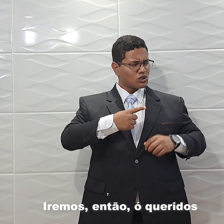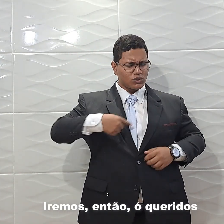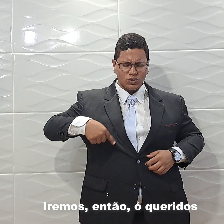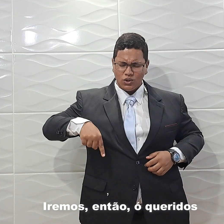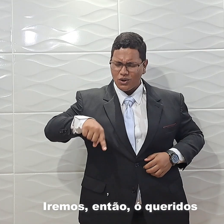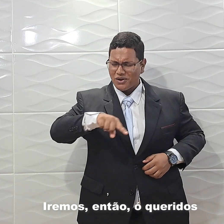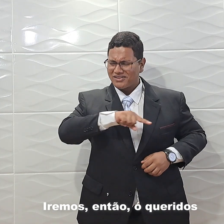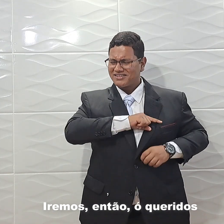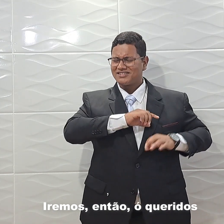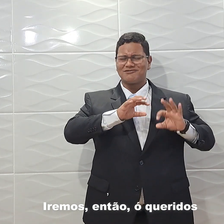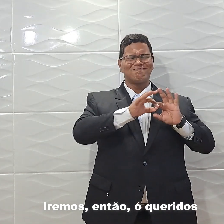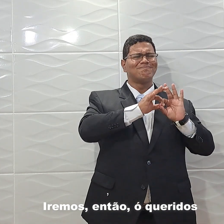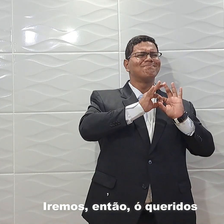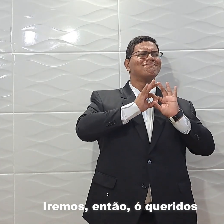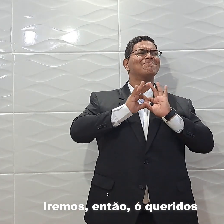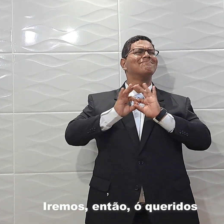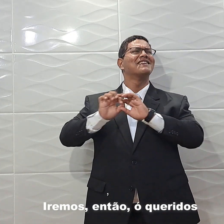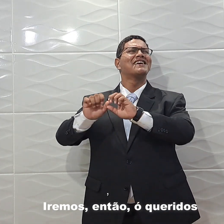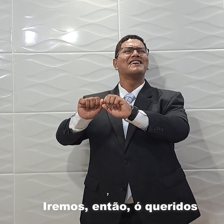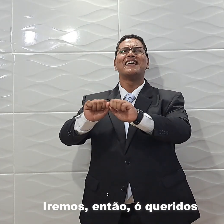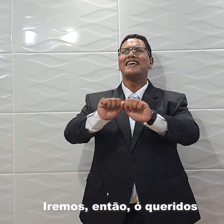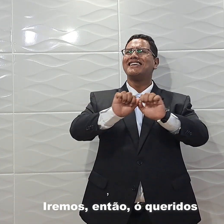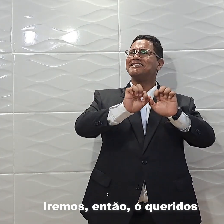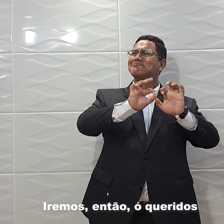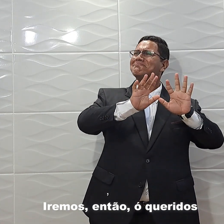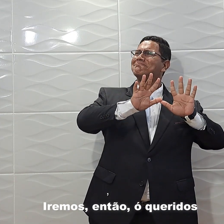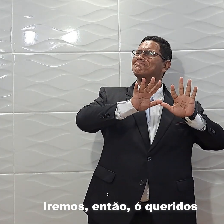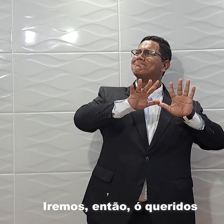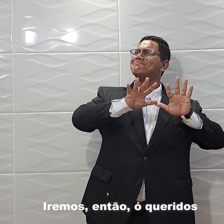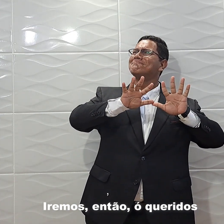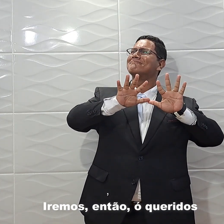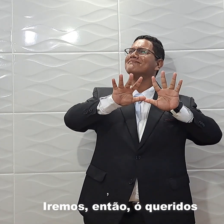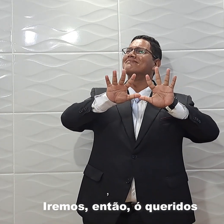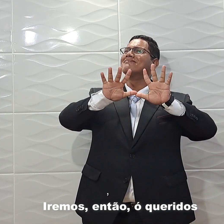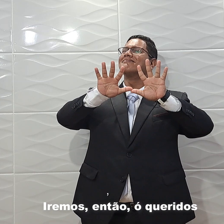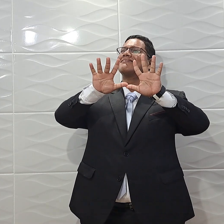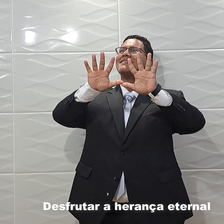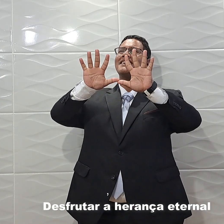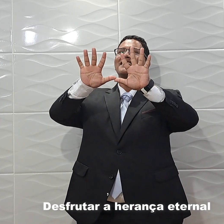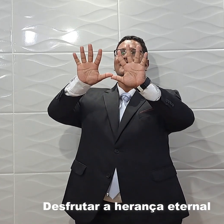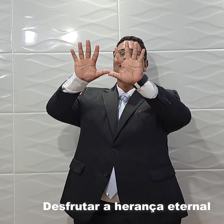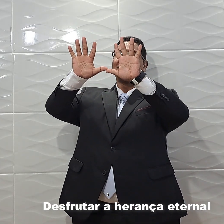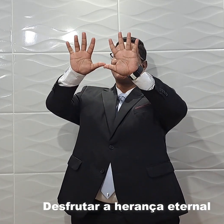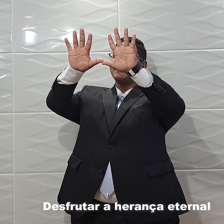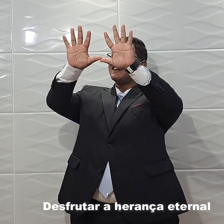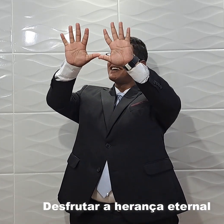Iremos então, ó queridos Desfrutar a